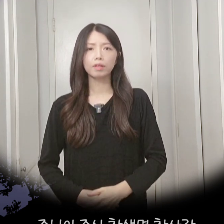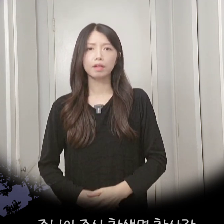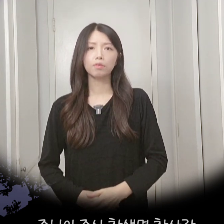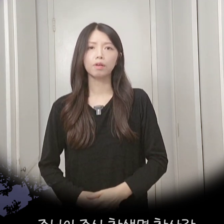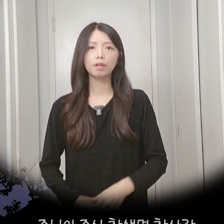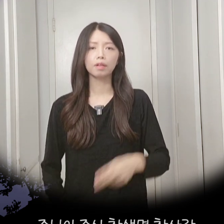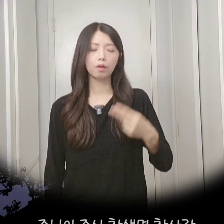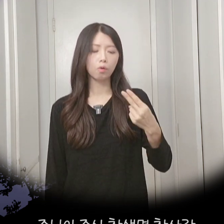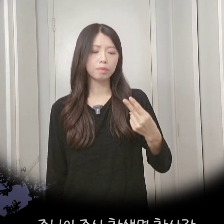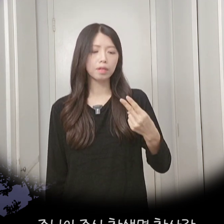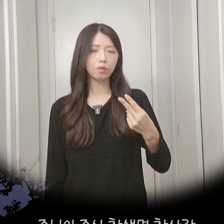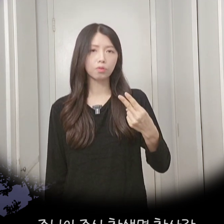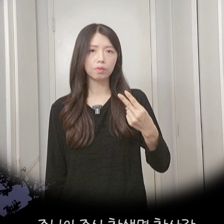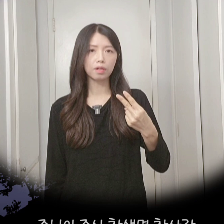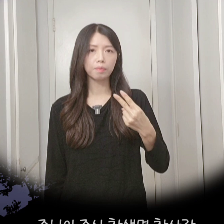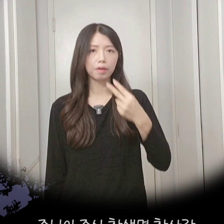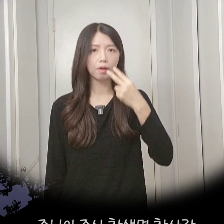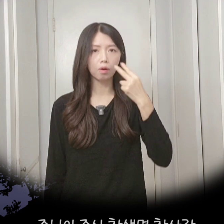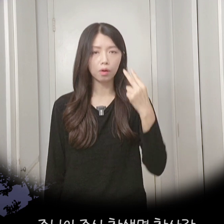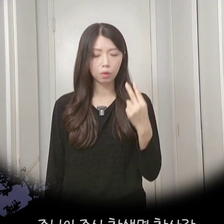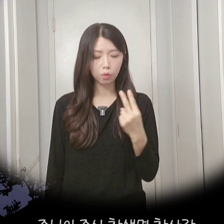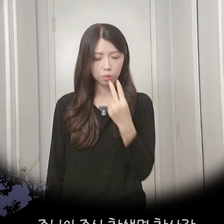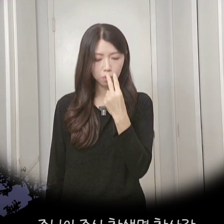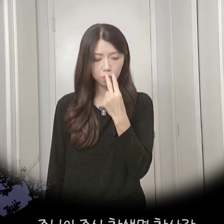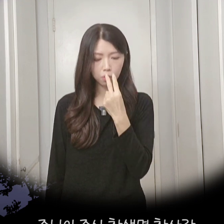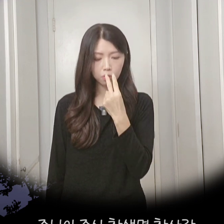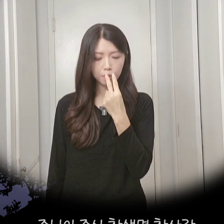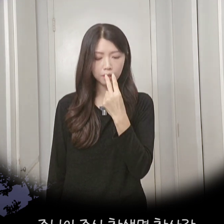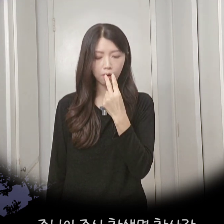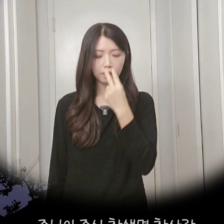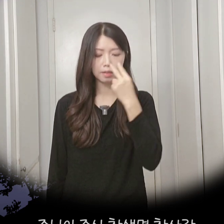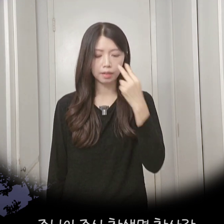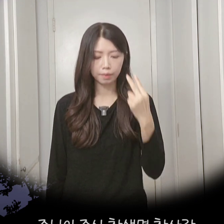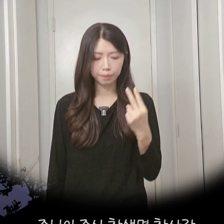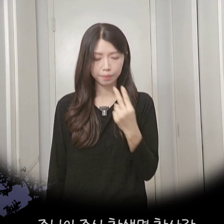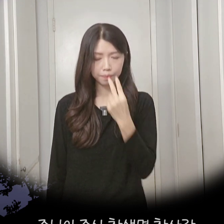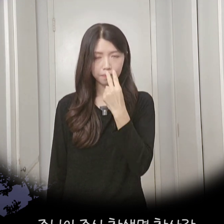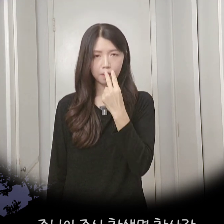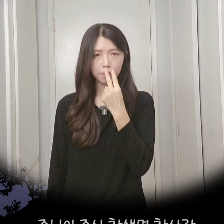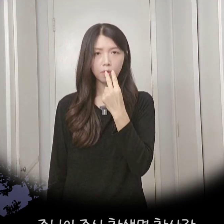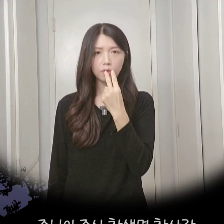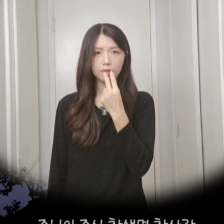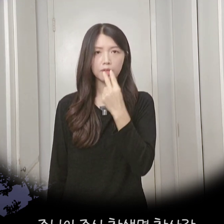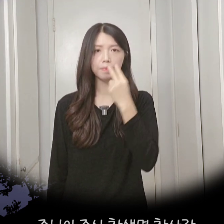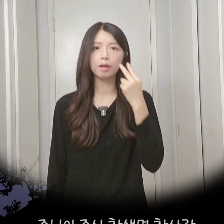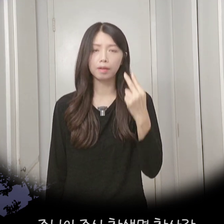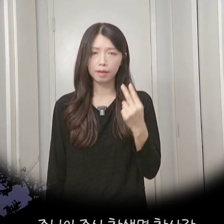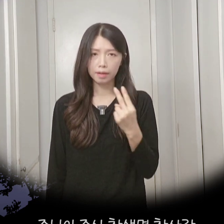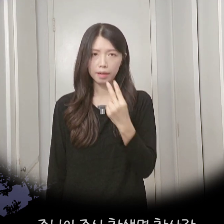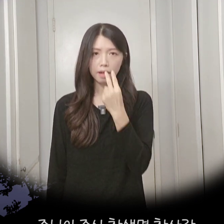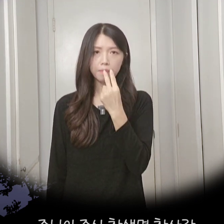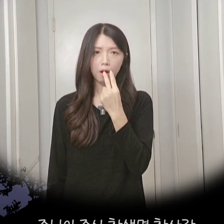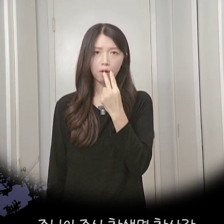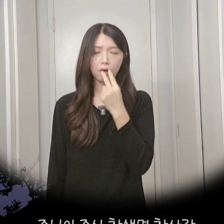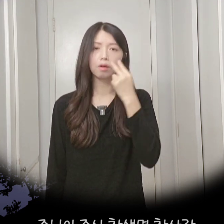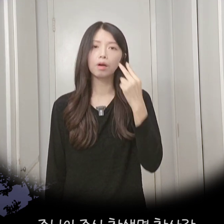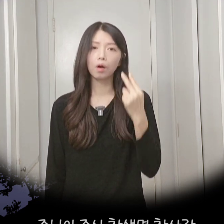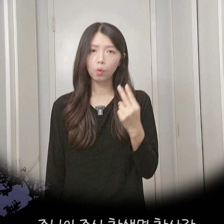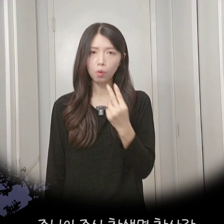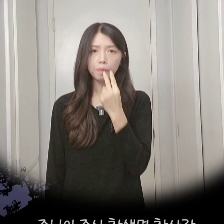생명이라고 한 뜻의 수어는 검지하고 중지를 펴서 코 쪽으로 숨이 들어가듯이 표현해 주시면